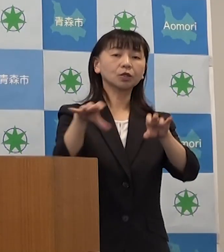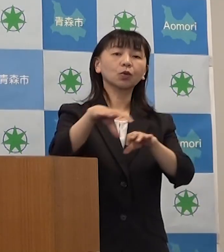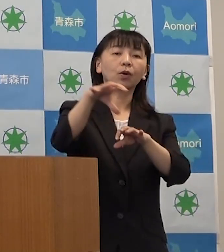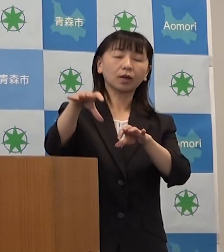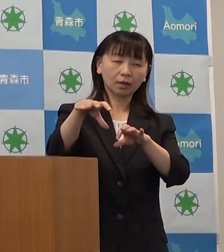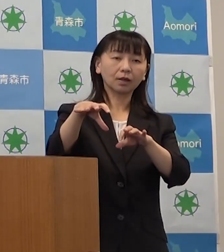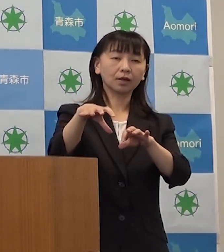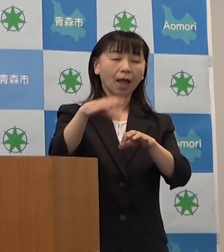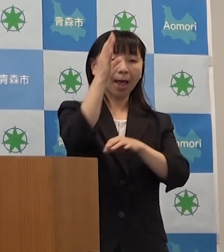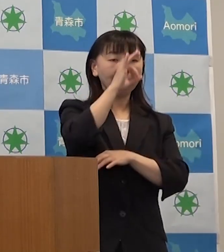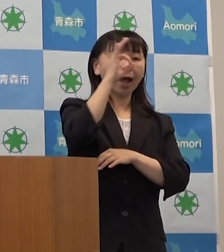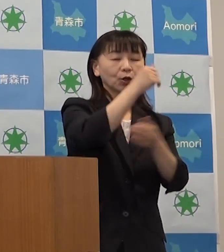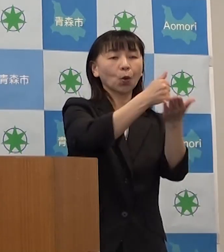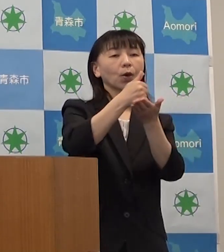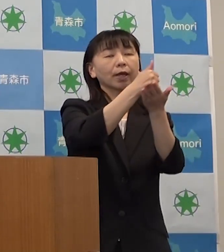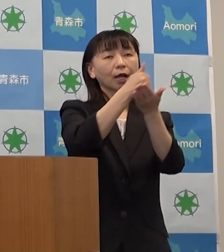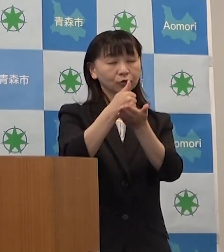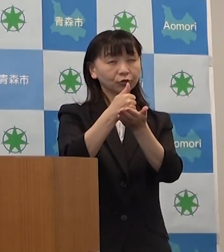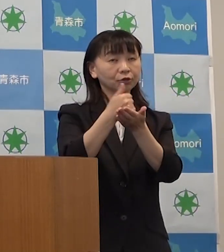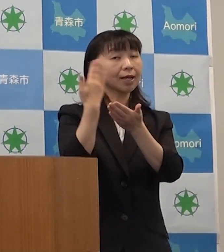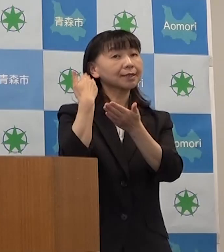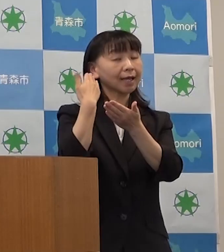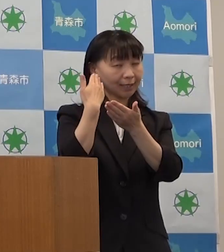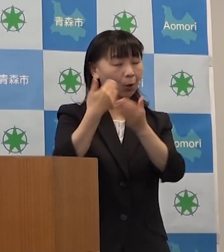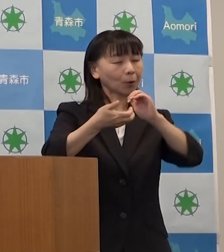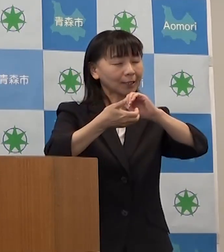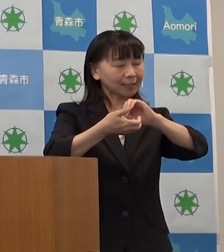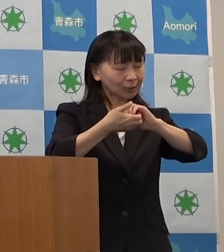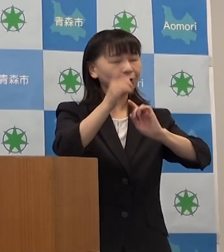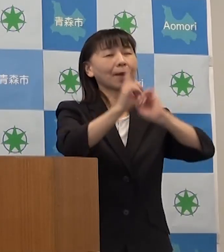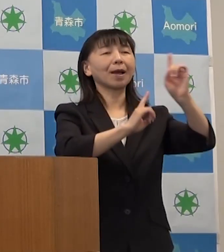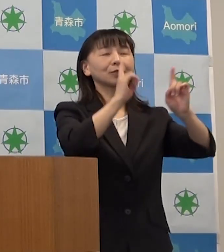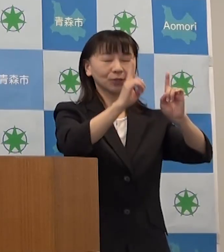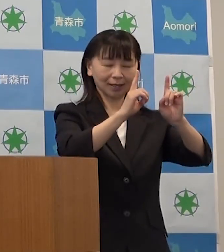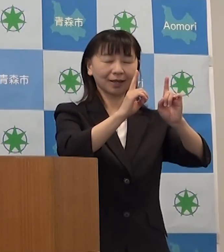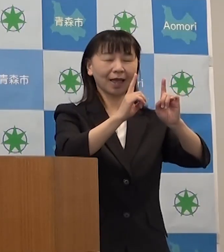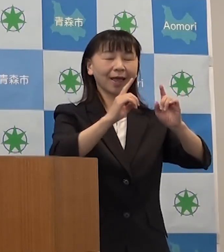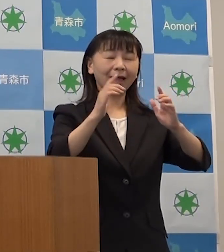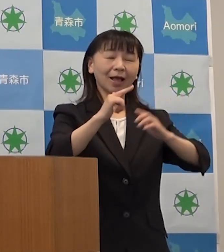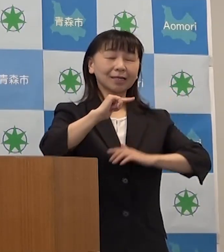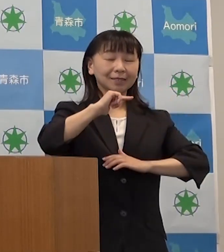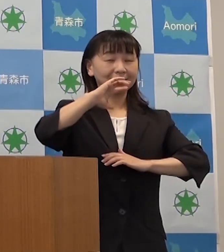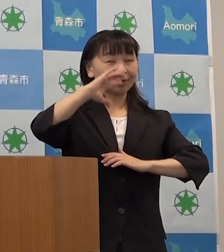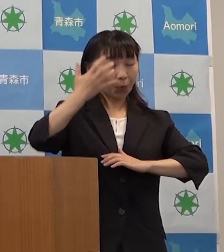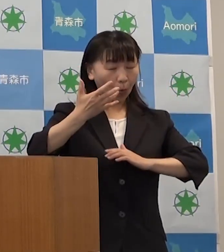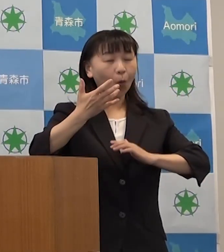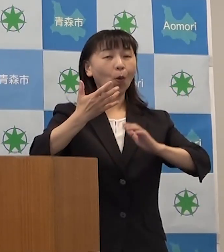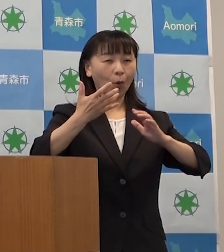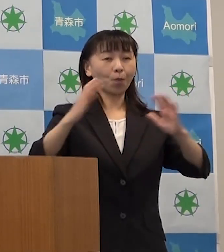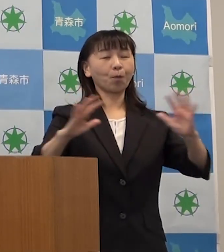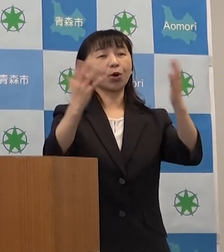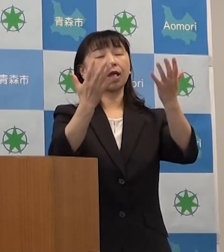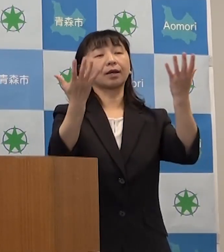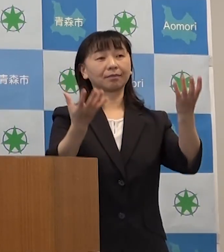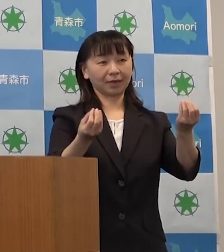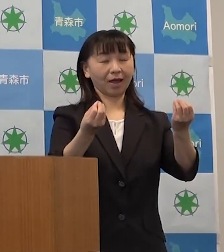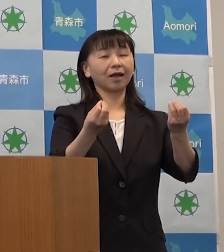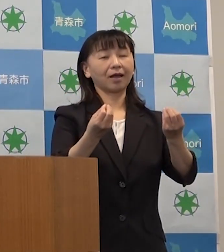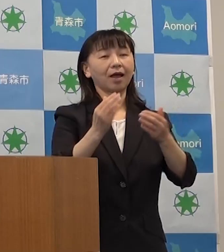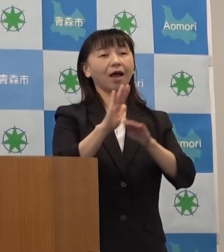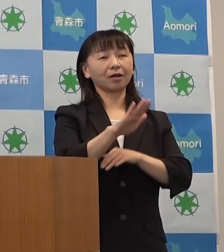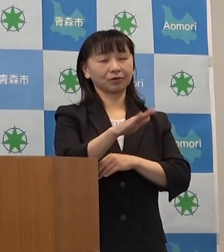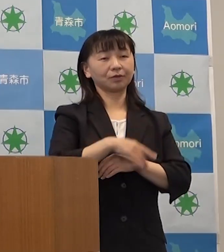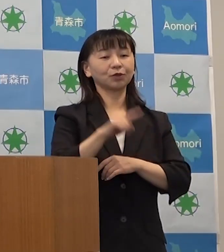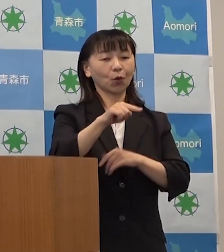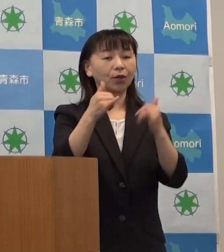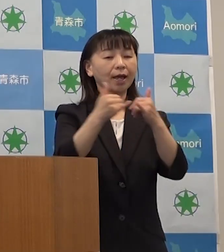光客とかが戻ってくる先日の絆祭りも大変な人でにぎわったということもあって、だいぶそ